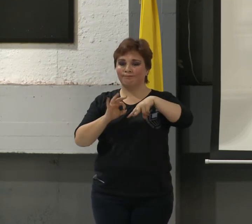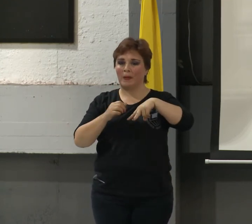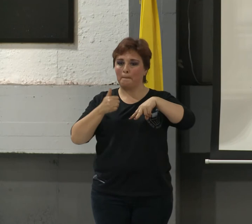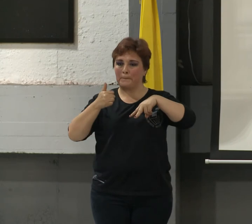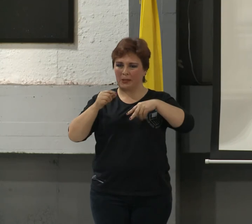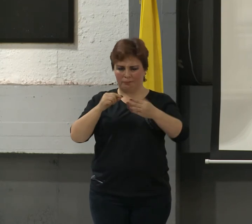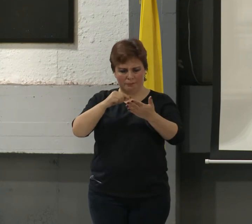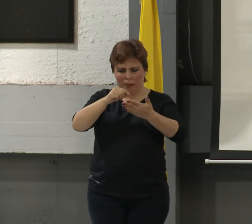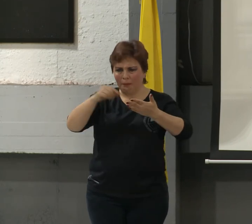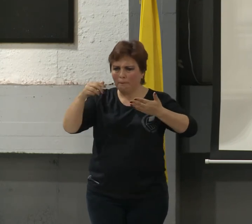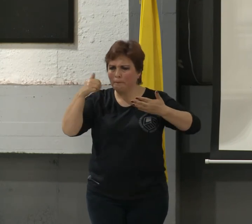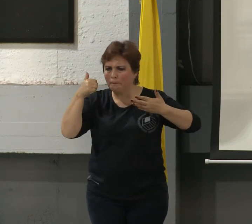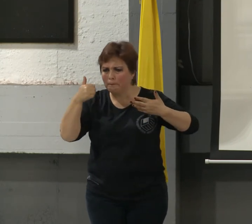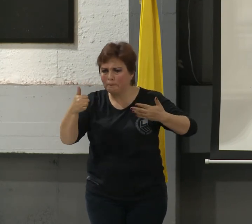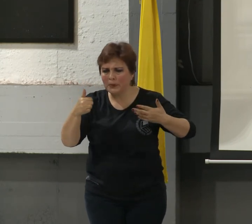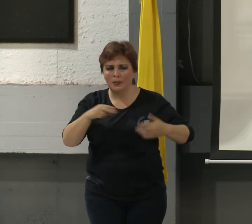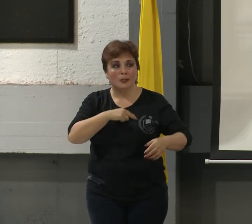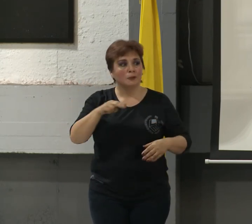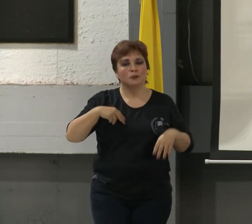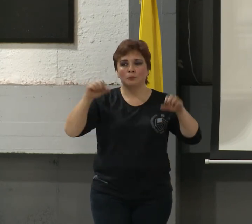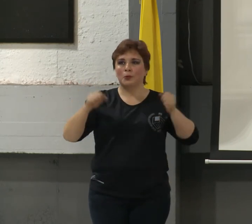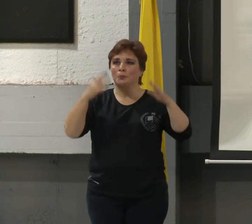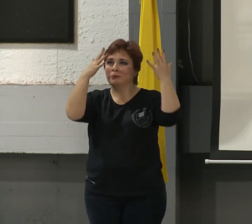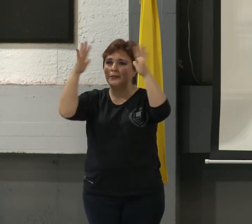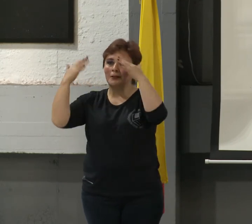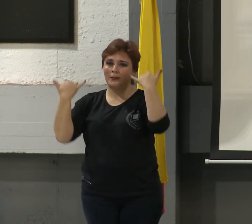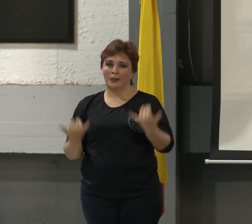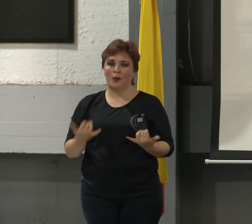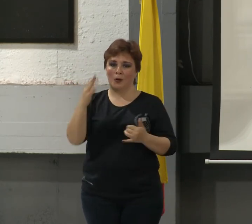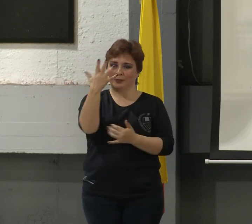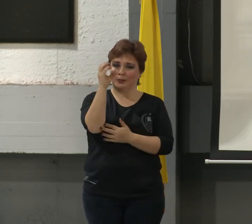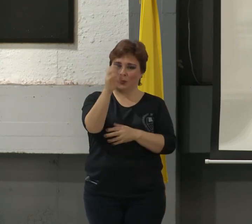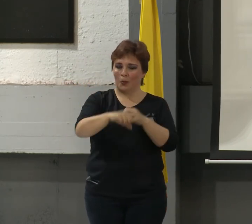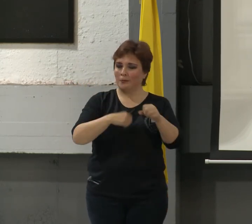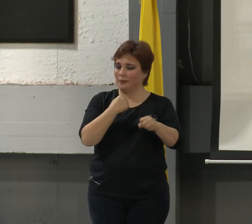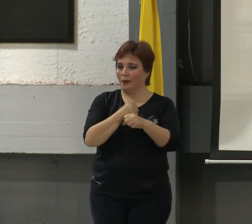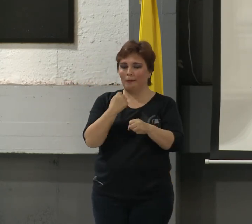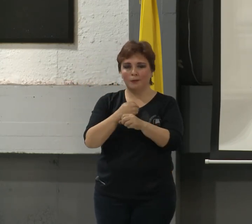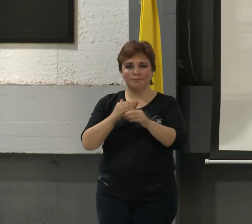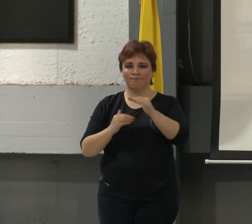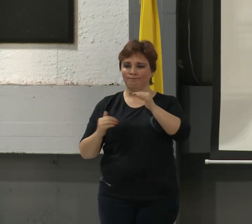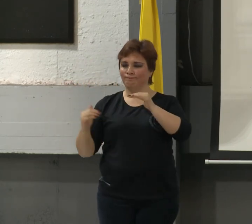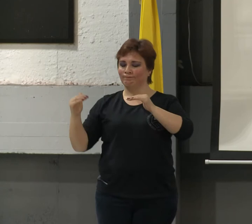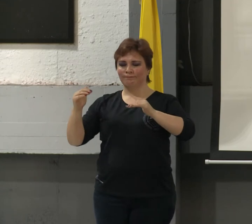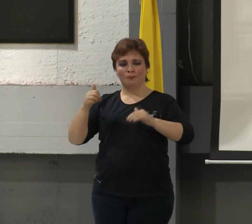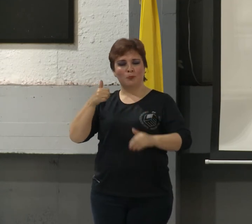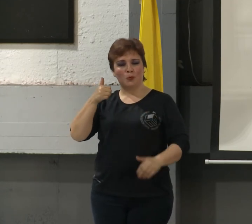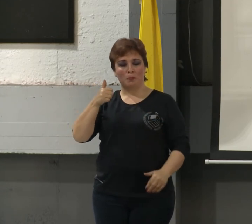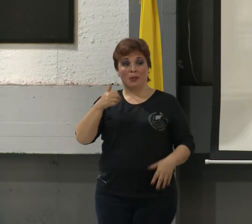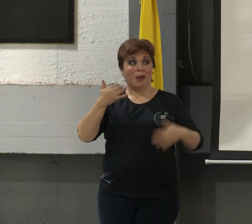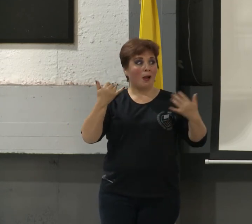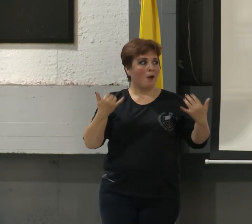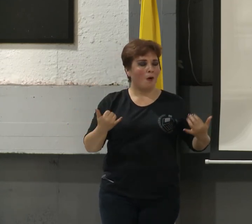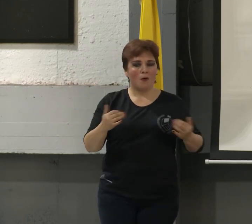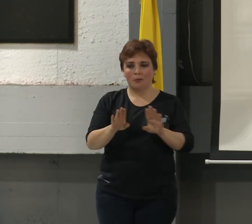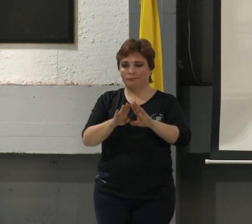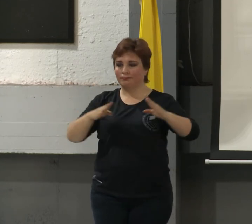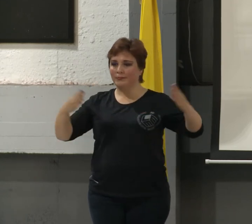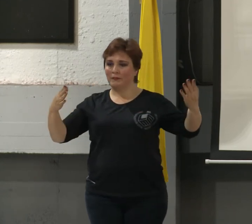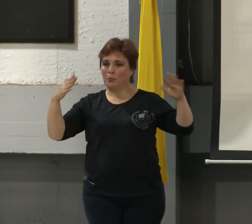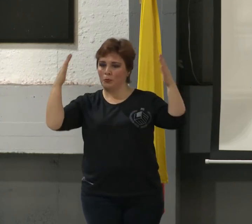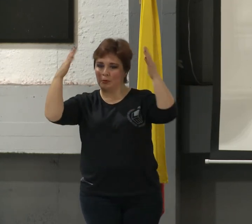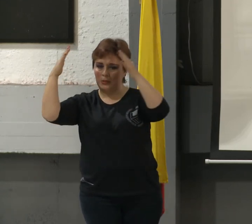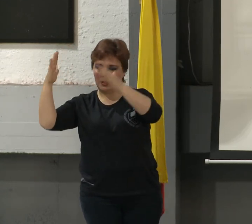con la altura que se merece estos 50 años de esta manera damos inicio al año de la educación especial y a los 50 años del